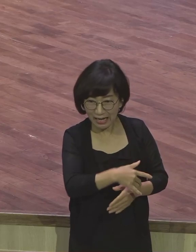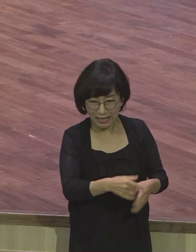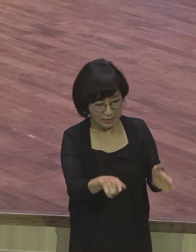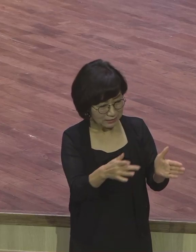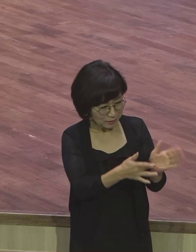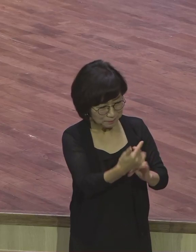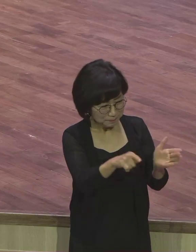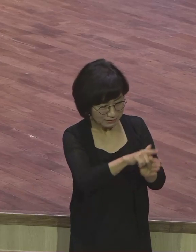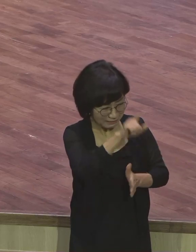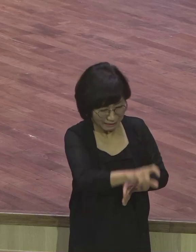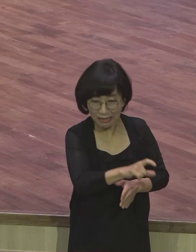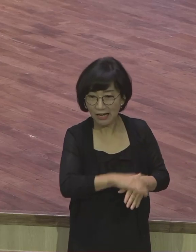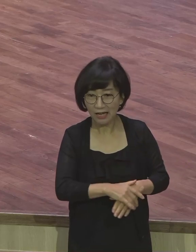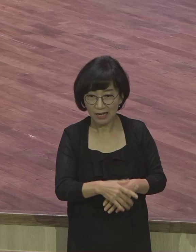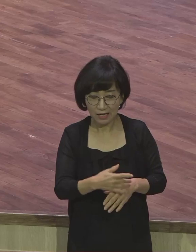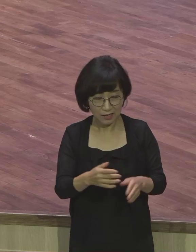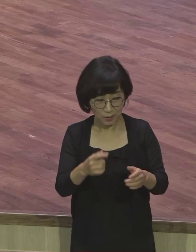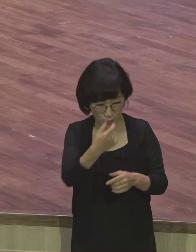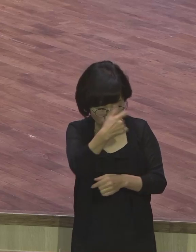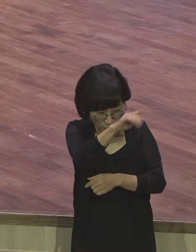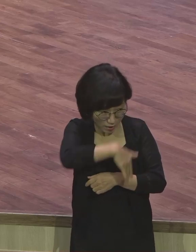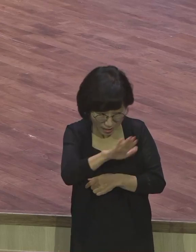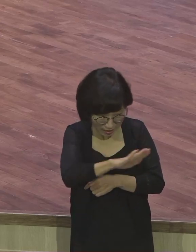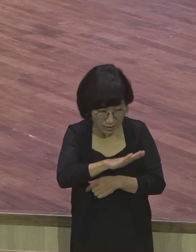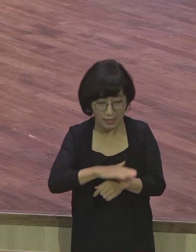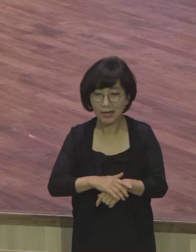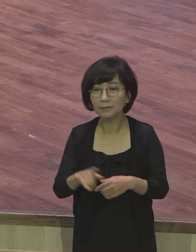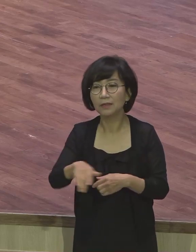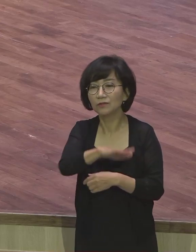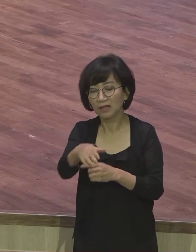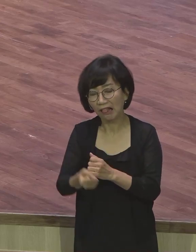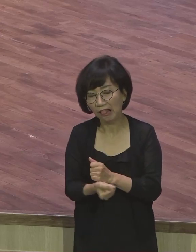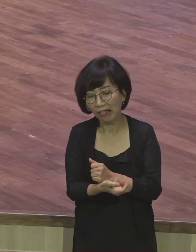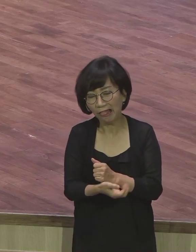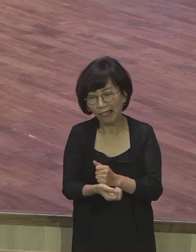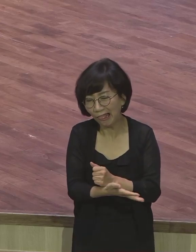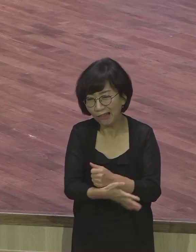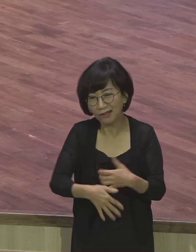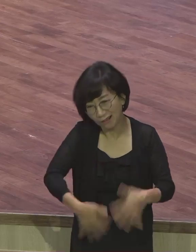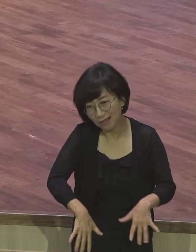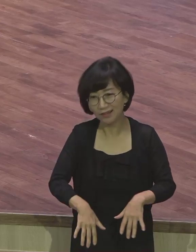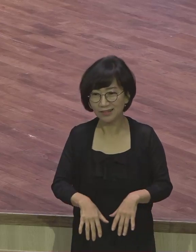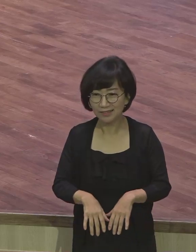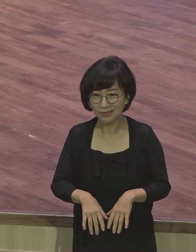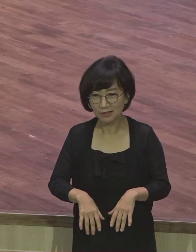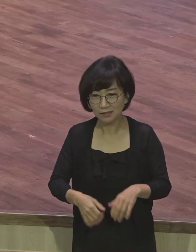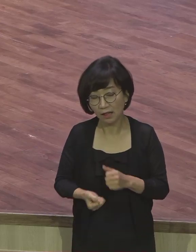우리 예원교 안 나온다. 일단은 영향을 못 미쳤다는 증거예요.